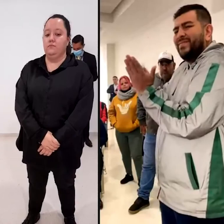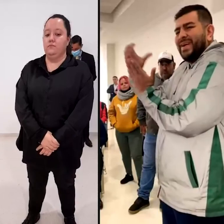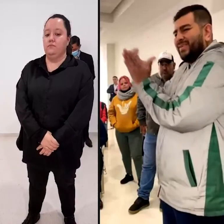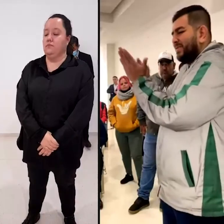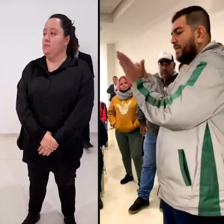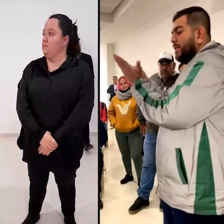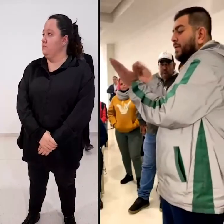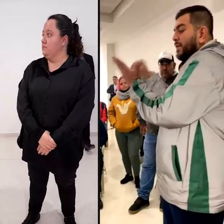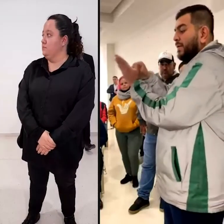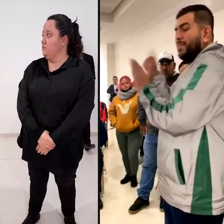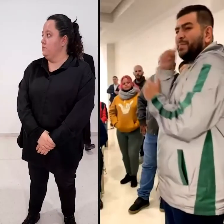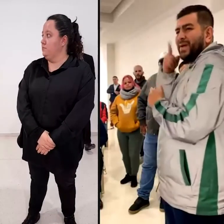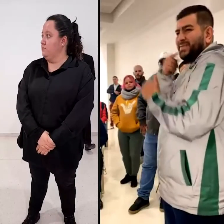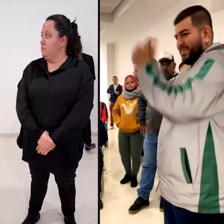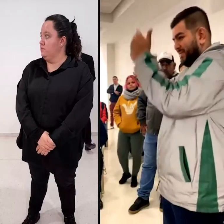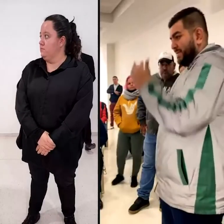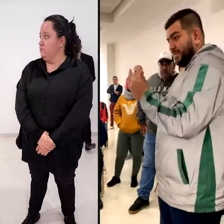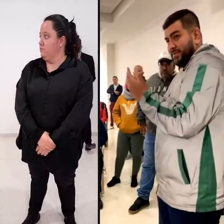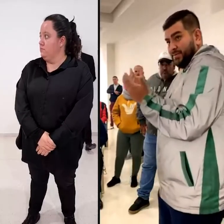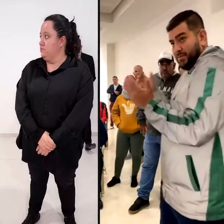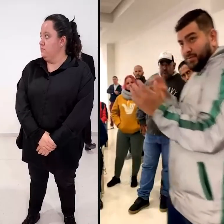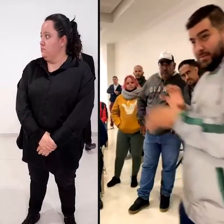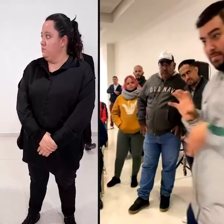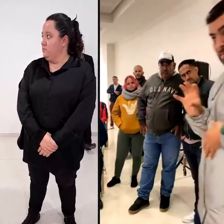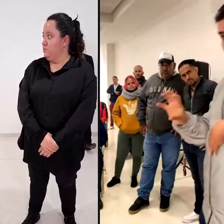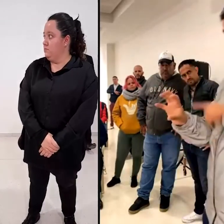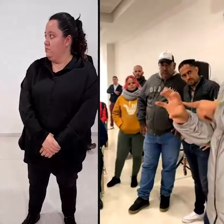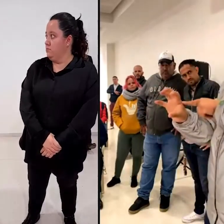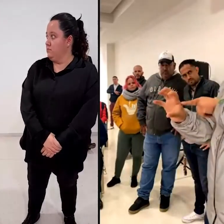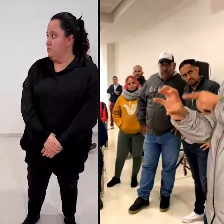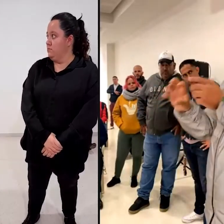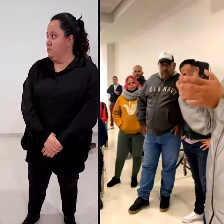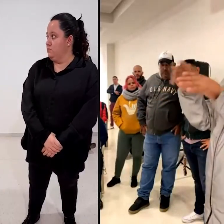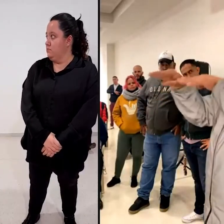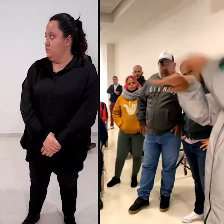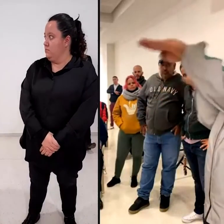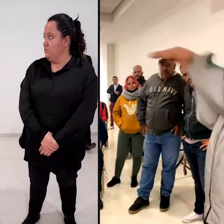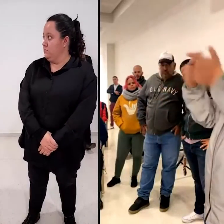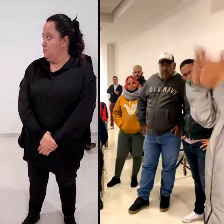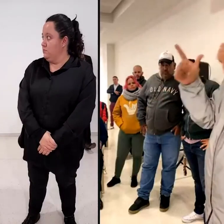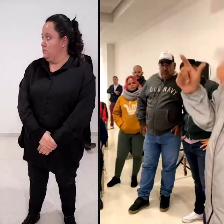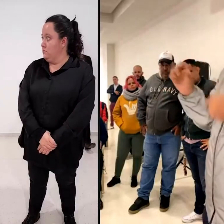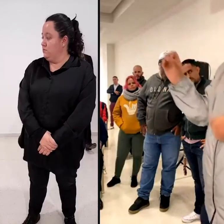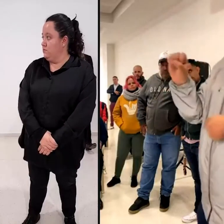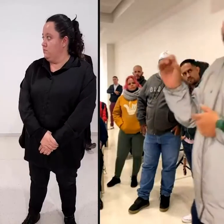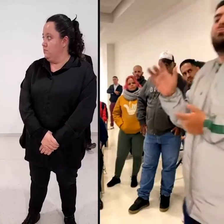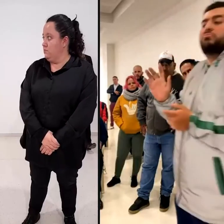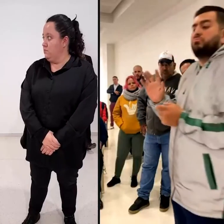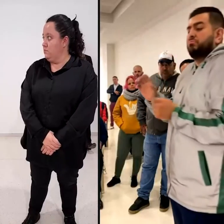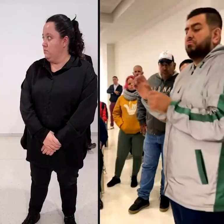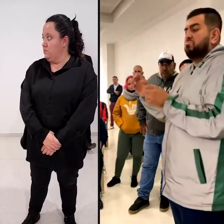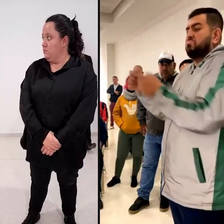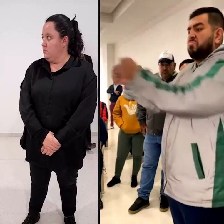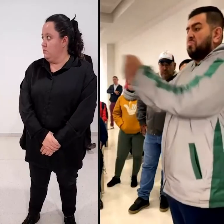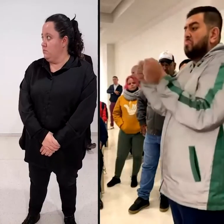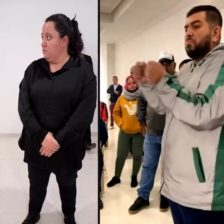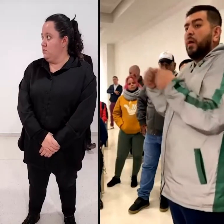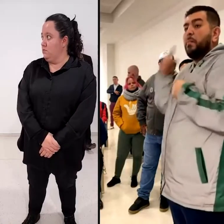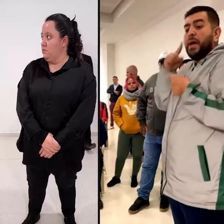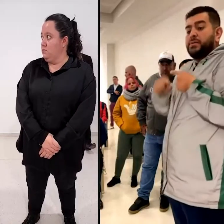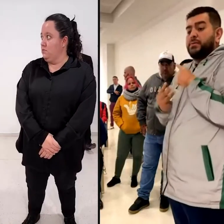entonces el símbolo de sordera de golpearse dedos para poder